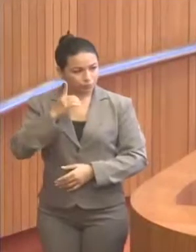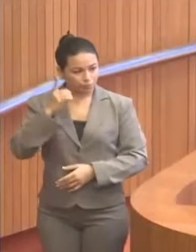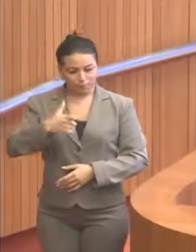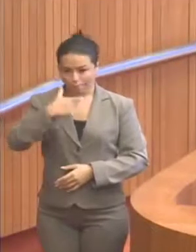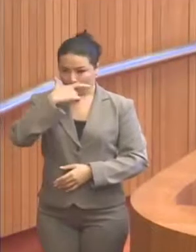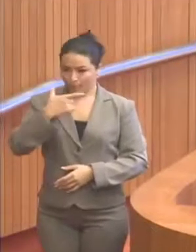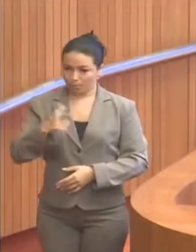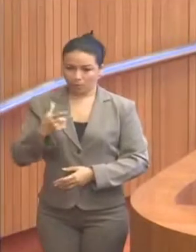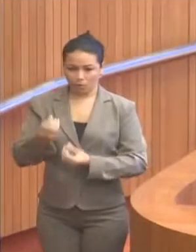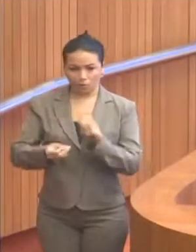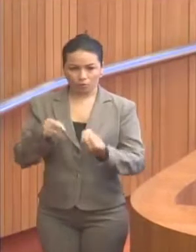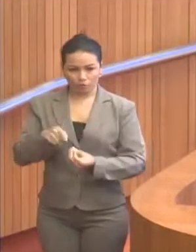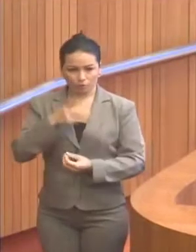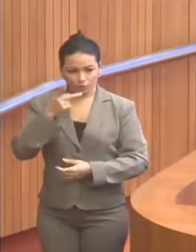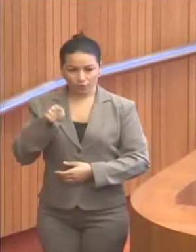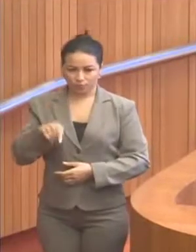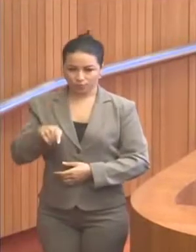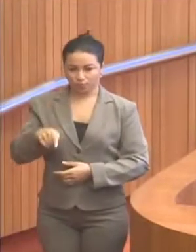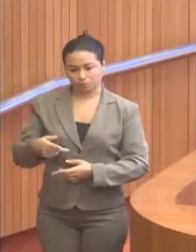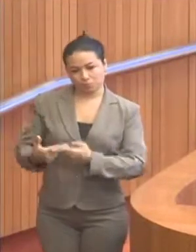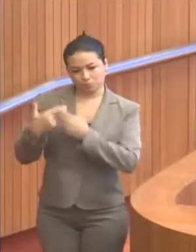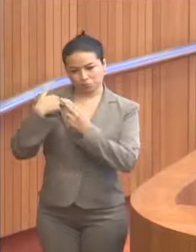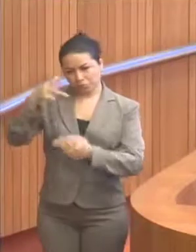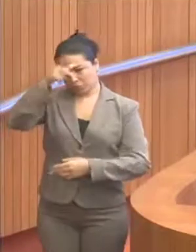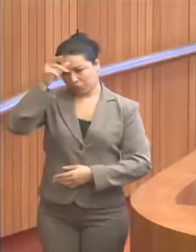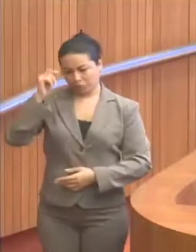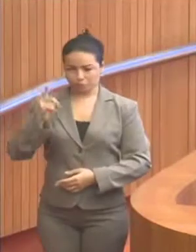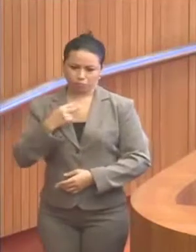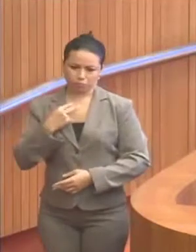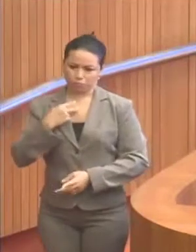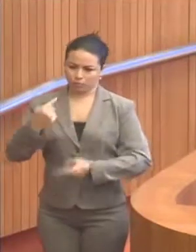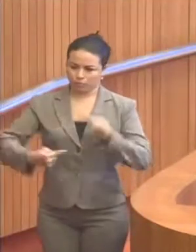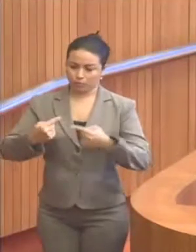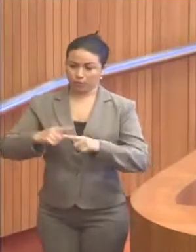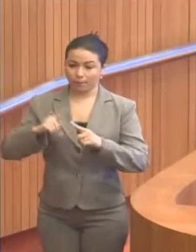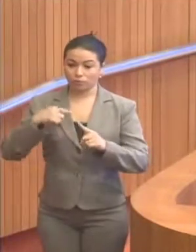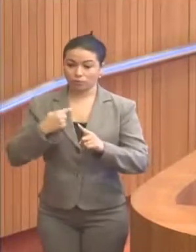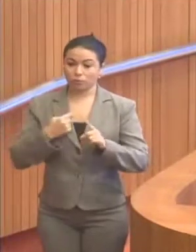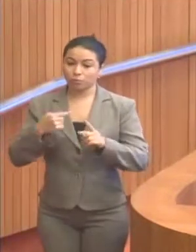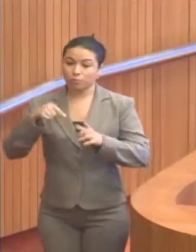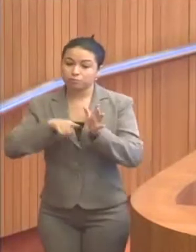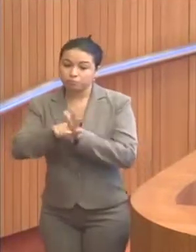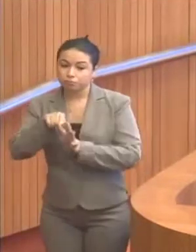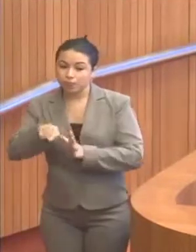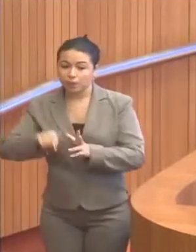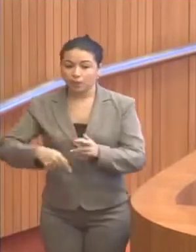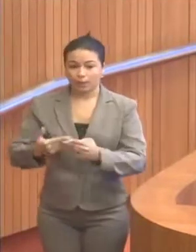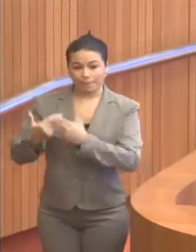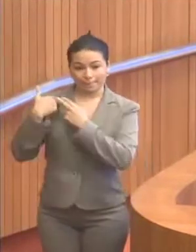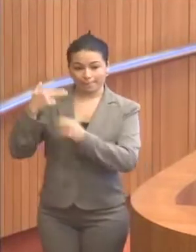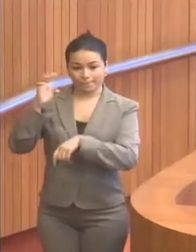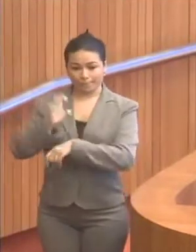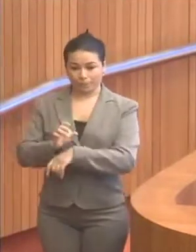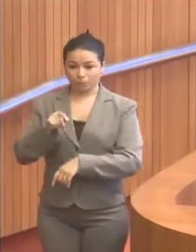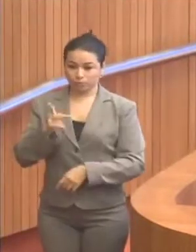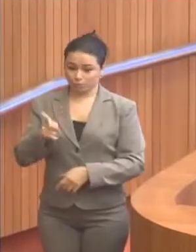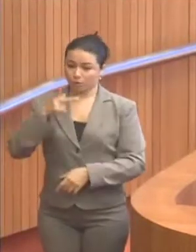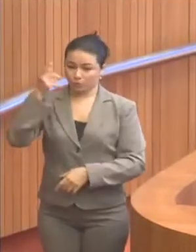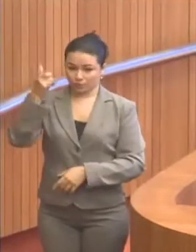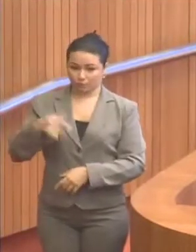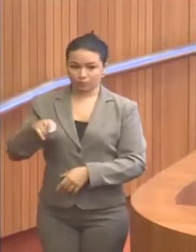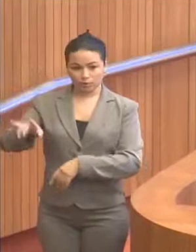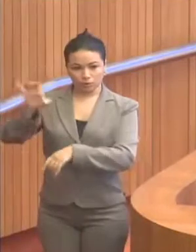não há como negar a responsabilidade da prefeitura, isso aí é indiscutível. Nós estamos questionando a responsabilidade do Estado. Vossa Excelência está dizendo